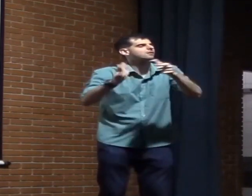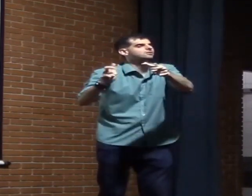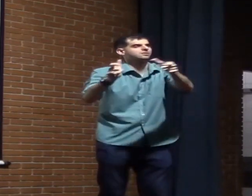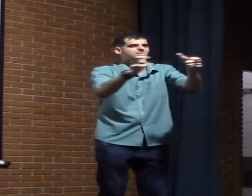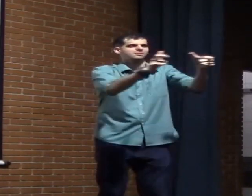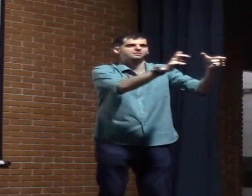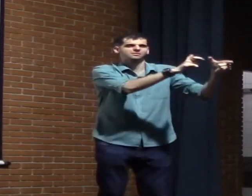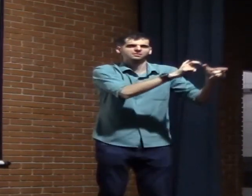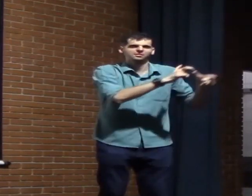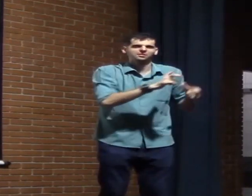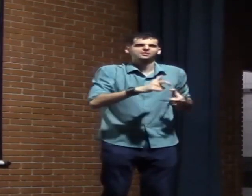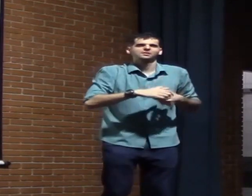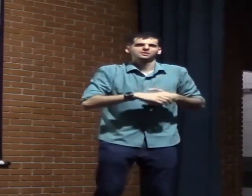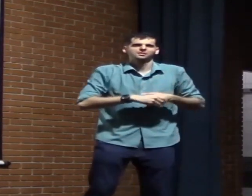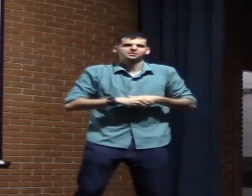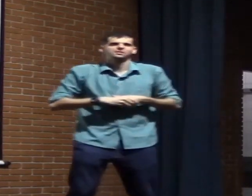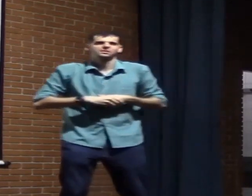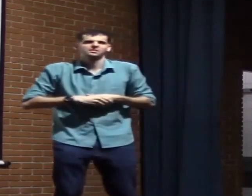Faltam-se essas